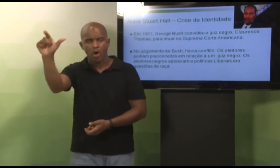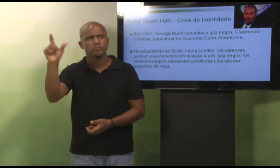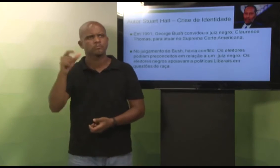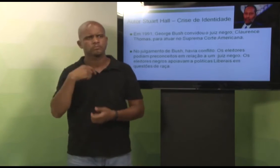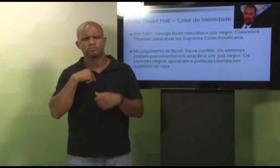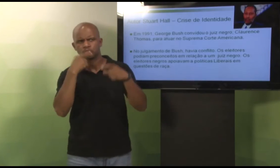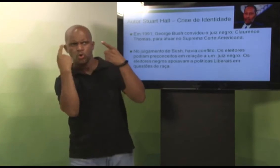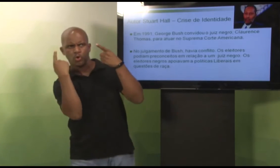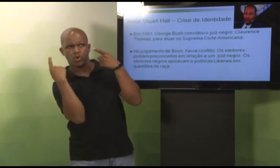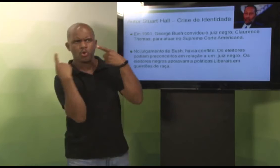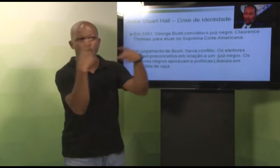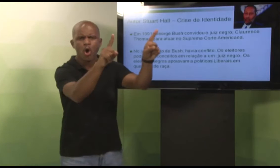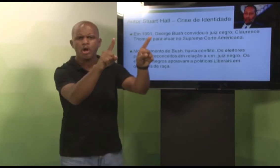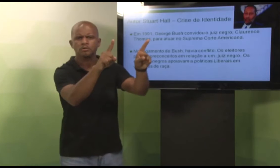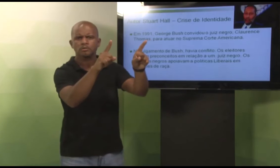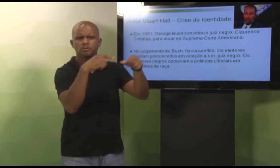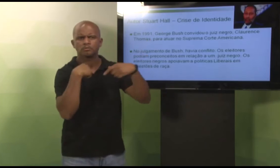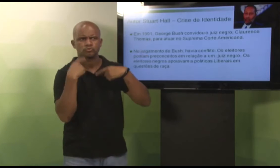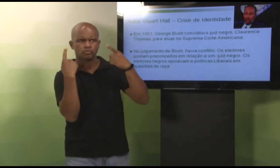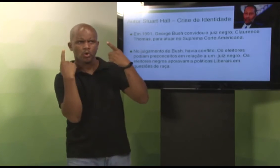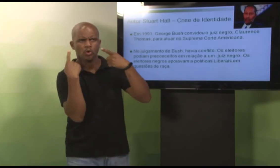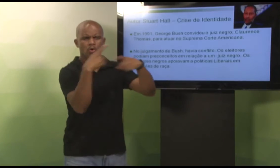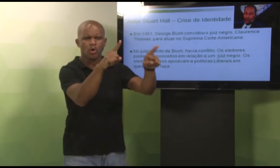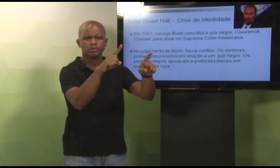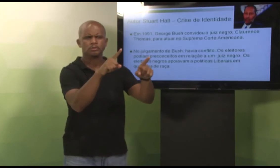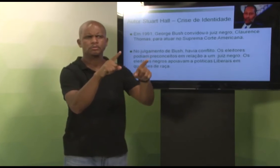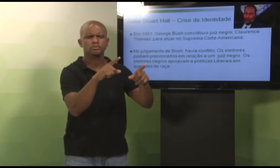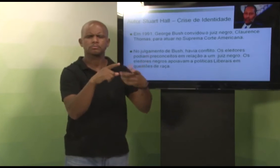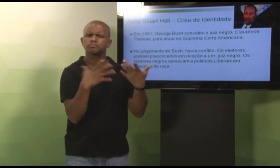apoiavam o juiz negro, outras eram contra.